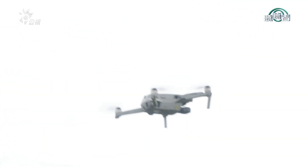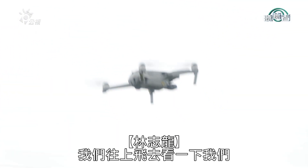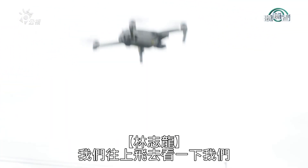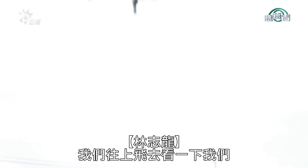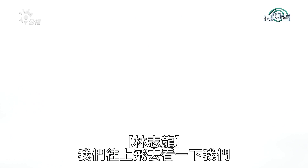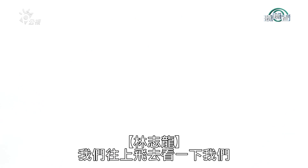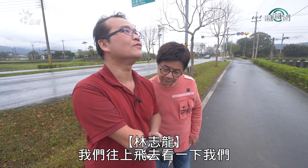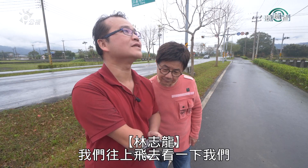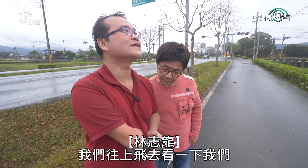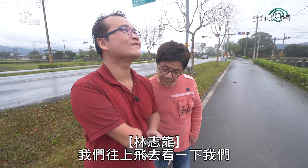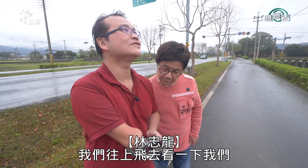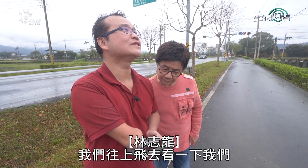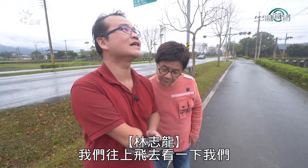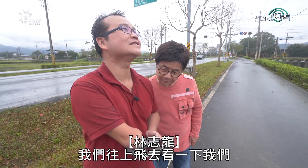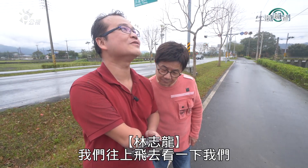来，我们往上飞去看一下